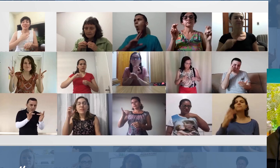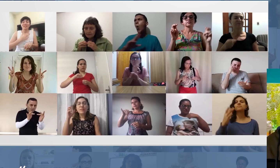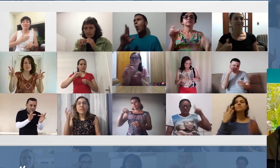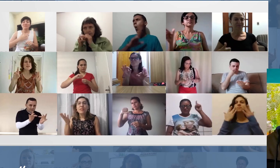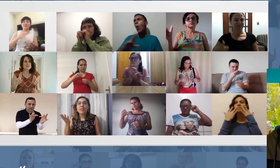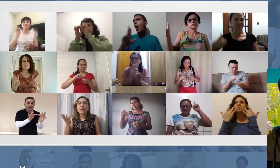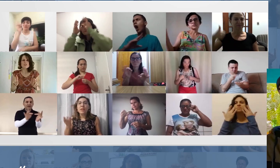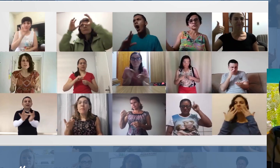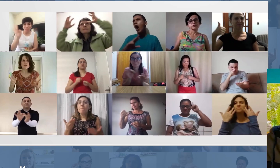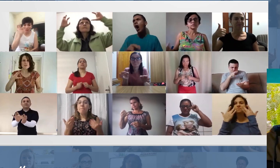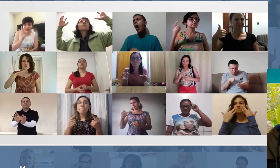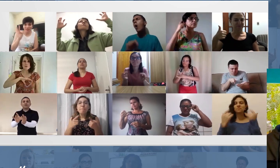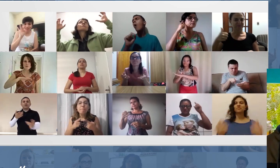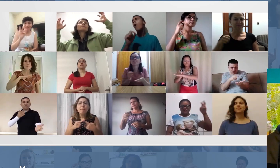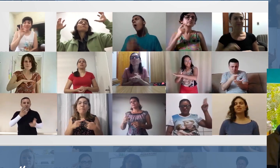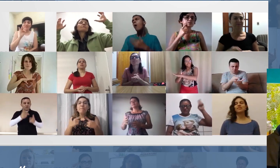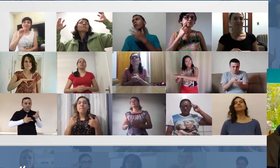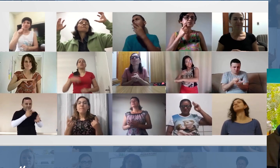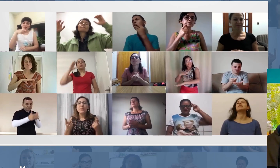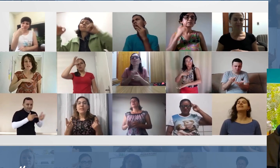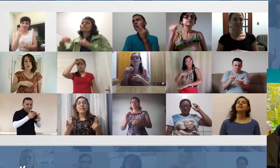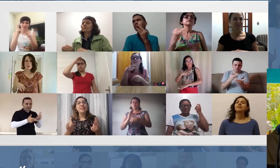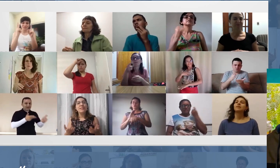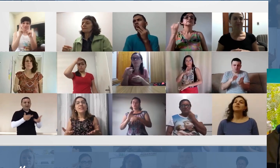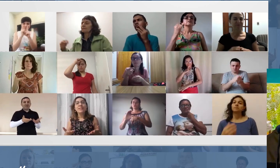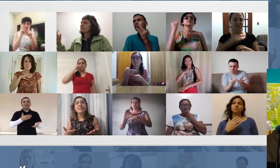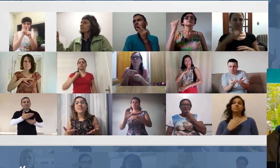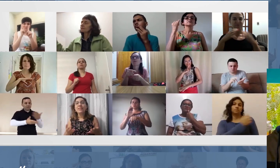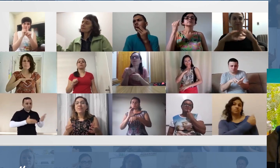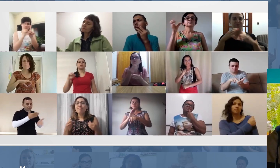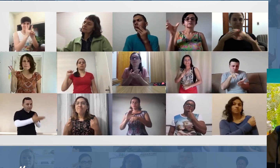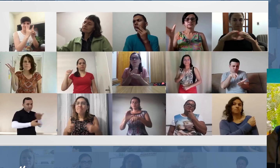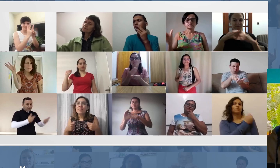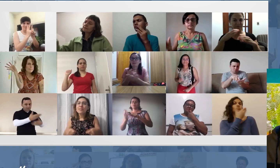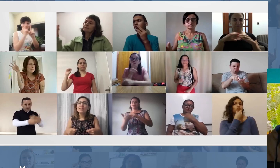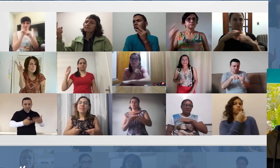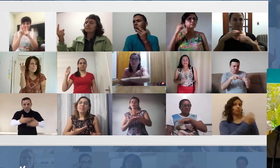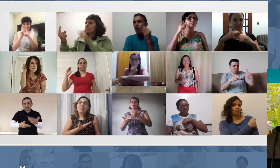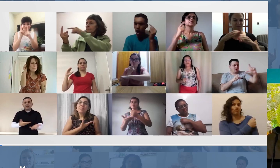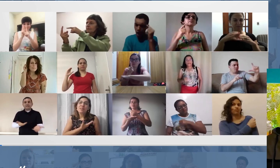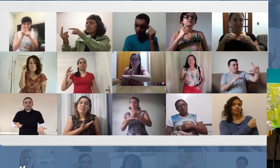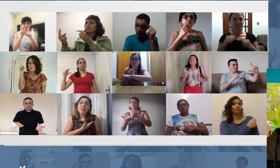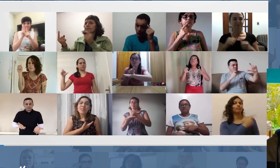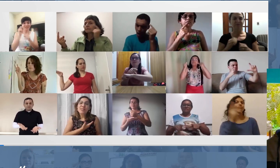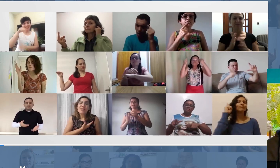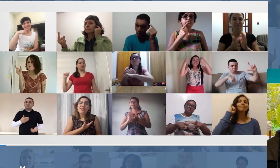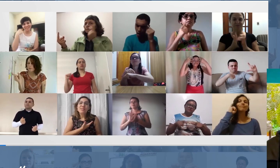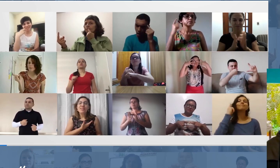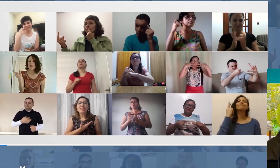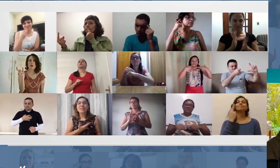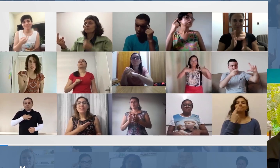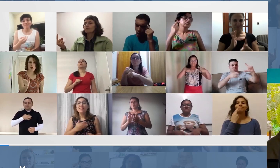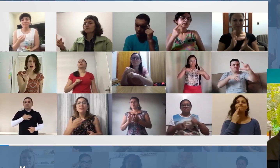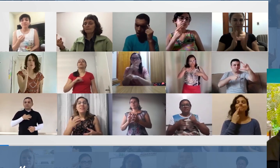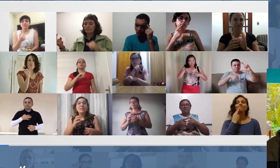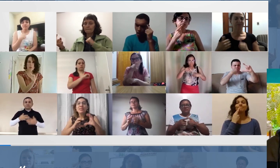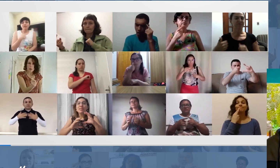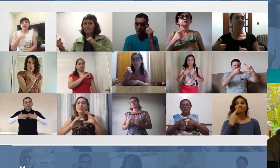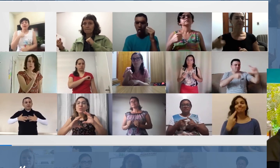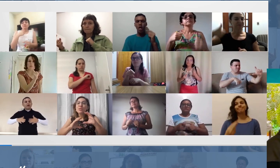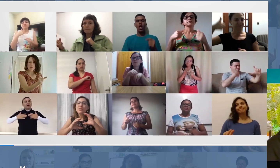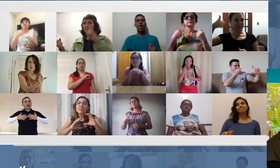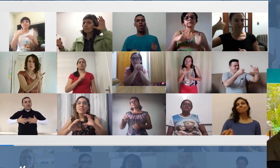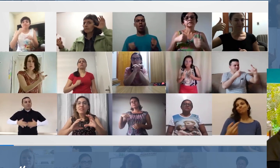que antes sabiam zero de Libras ou estavam tentando há muito tempo aprender a Libras, finalmente